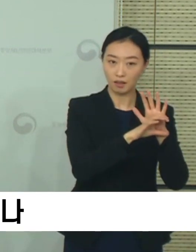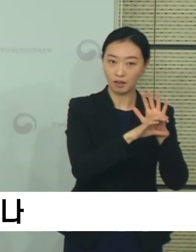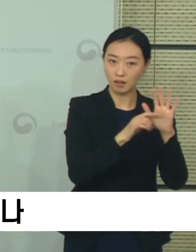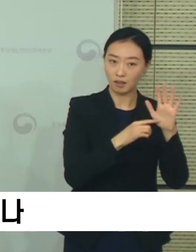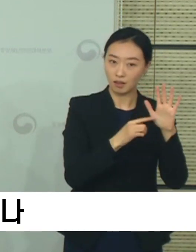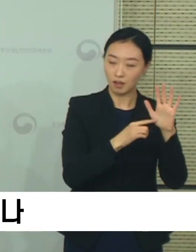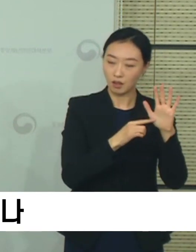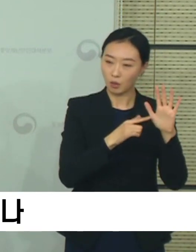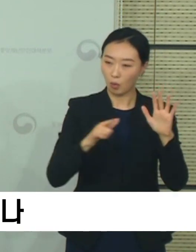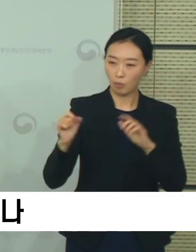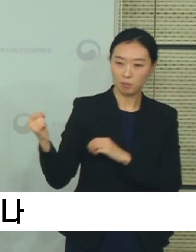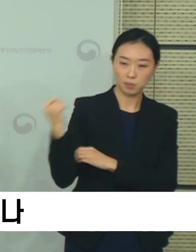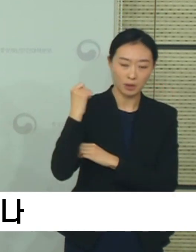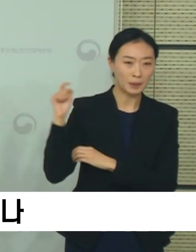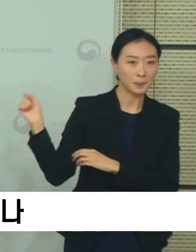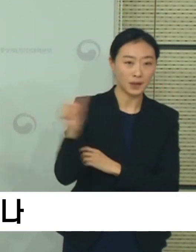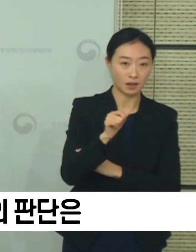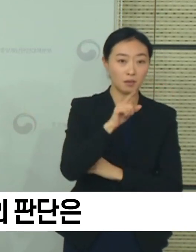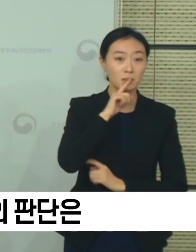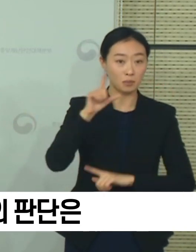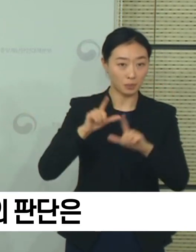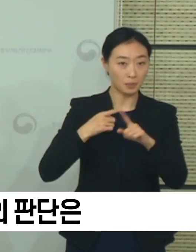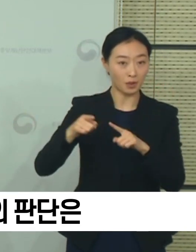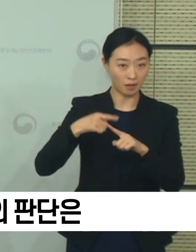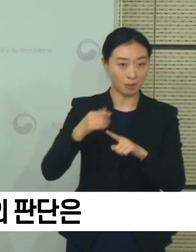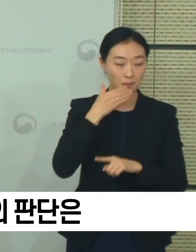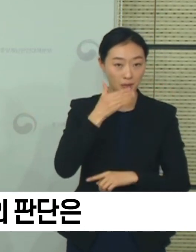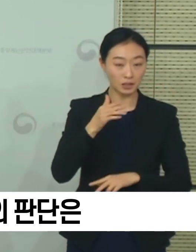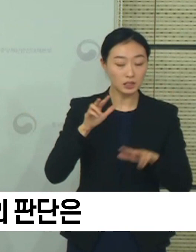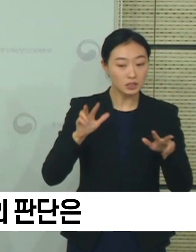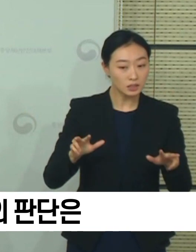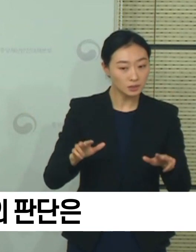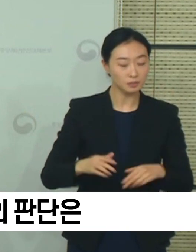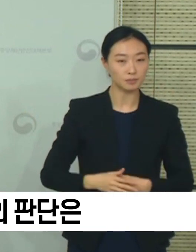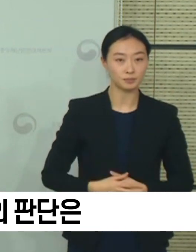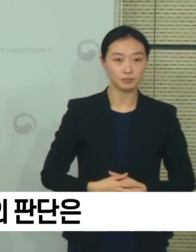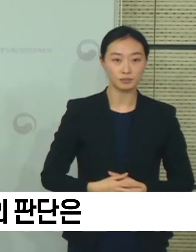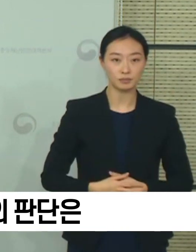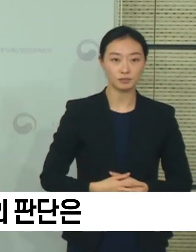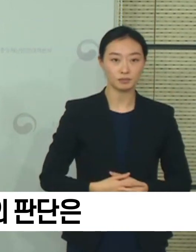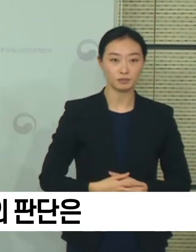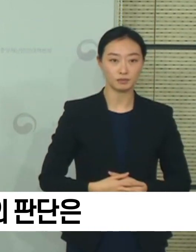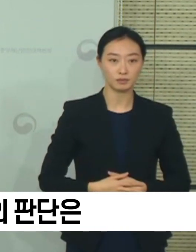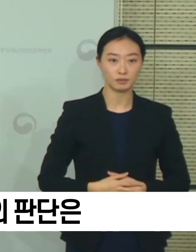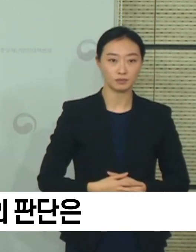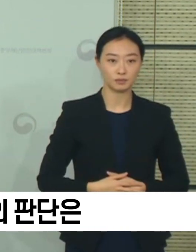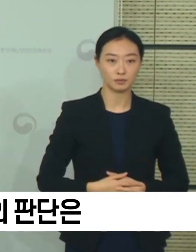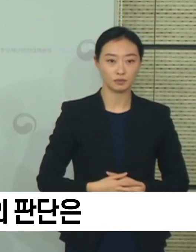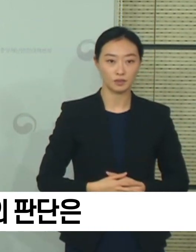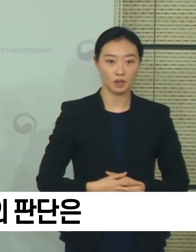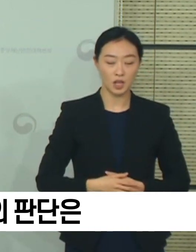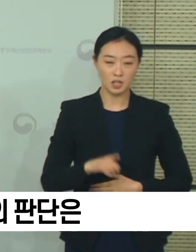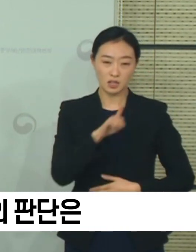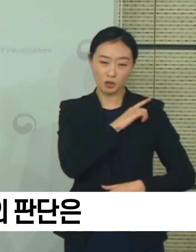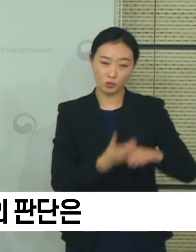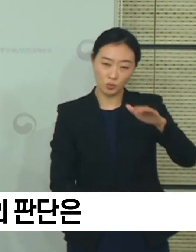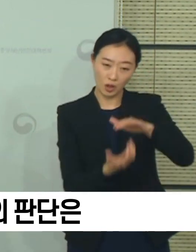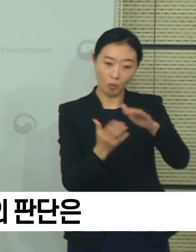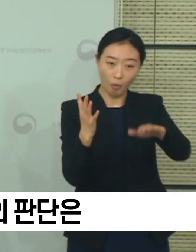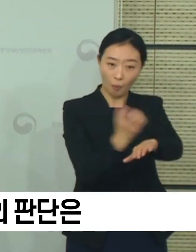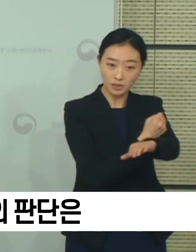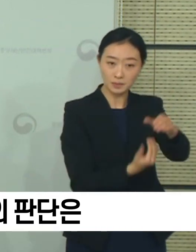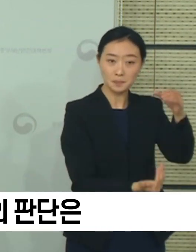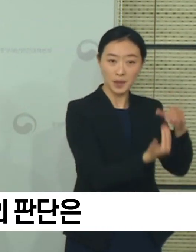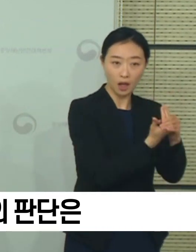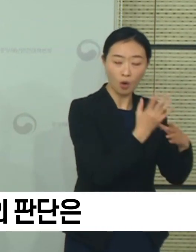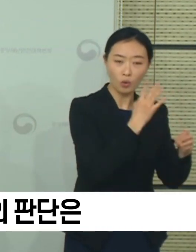속도가 상당히 빠르다. 그리고 지금 현재 어느 시점이 뭐 소위 정점이 되고 다시 뭐 그다음